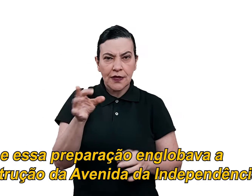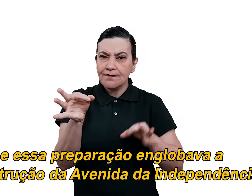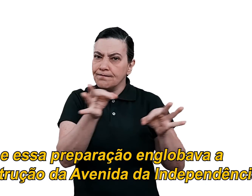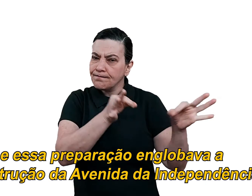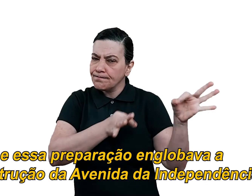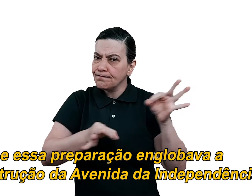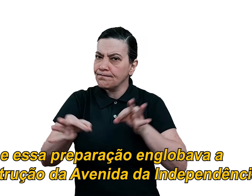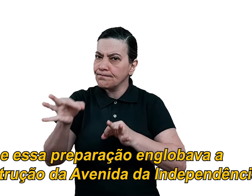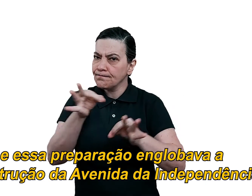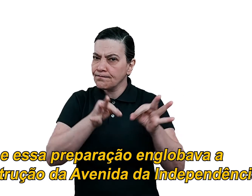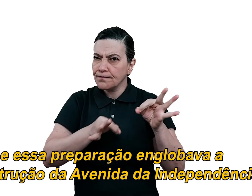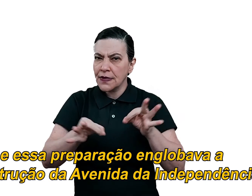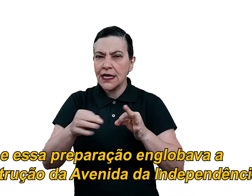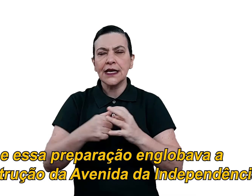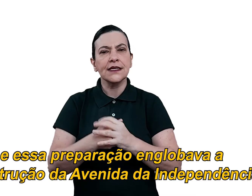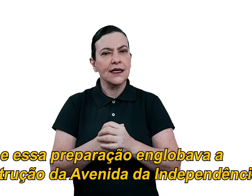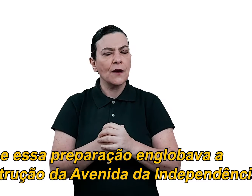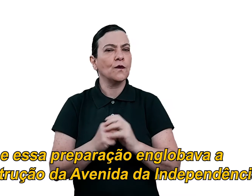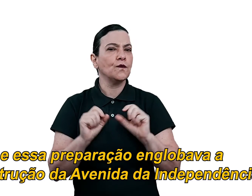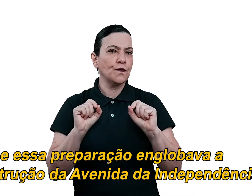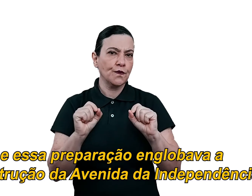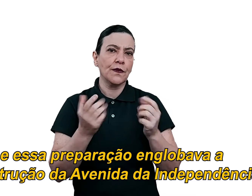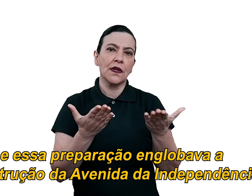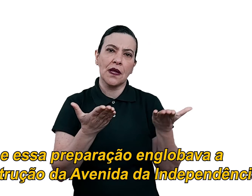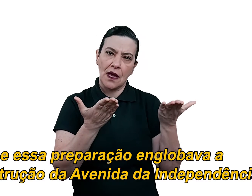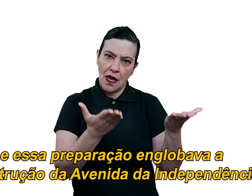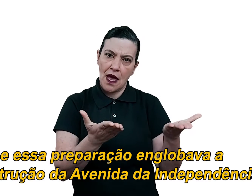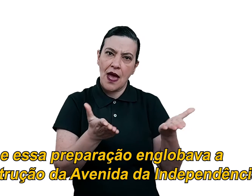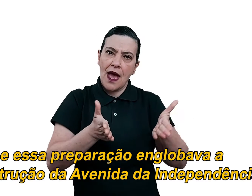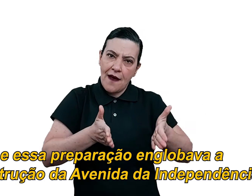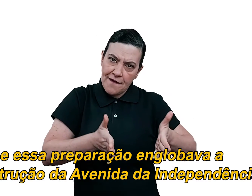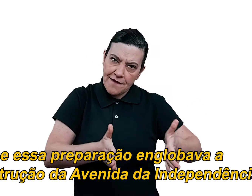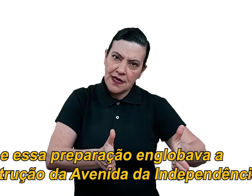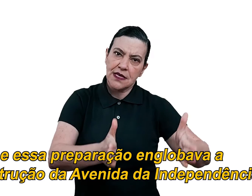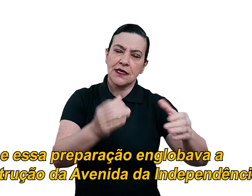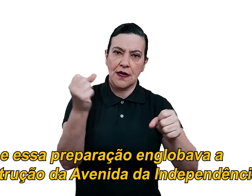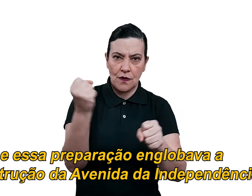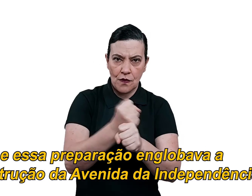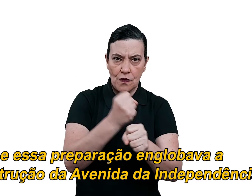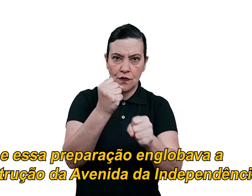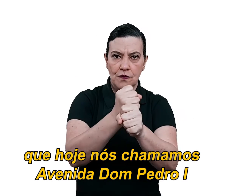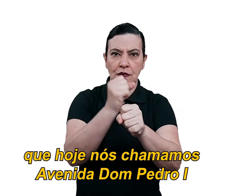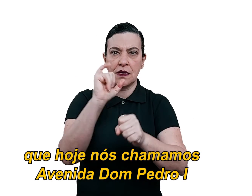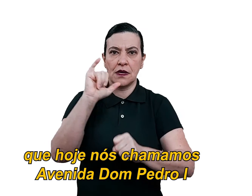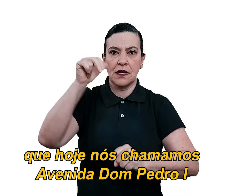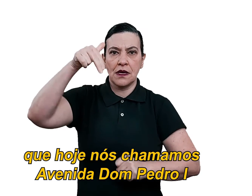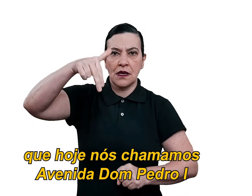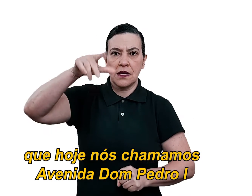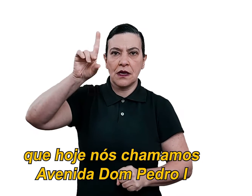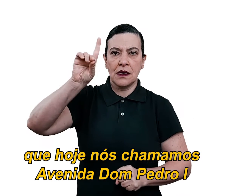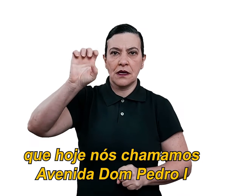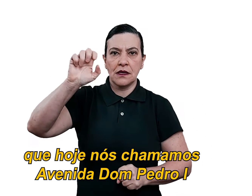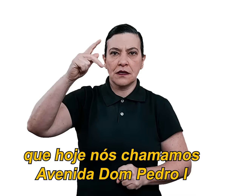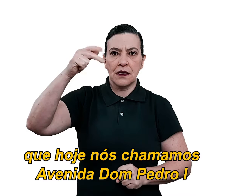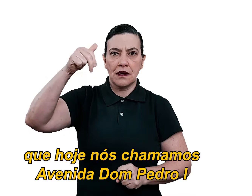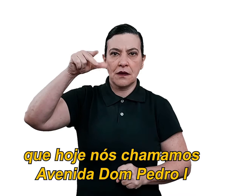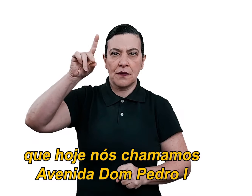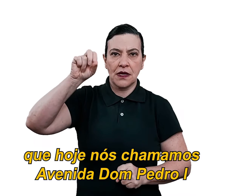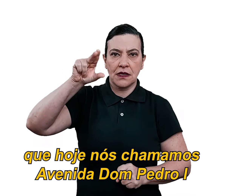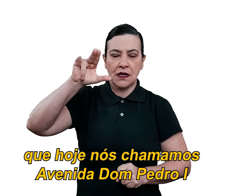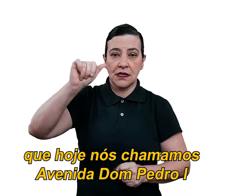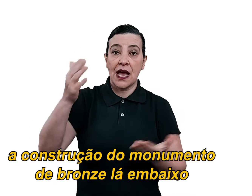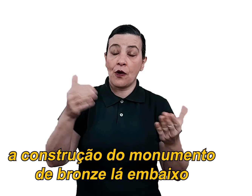E essa preparação englobava a construção da Avenida da Independência, que hoje nós chamamos Avenida Dom